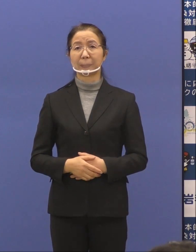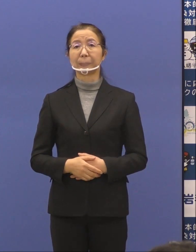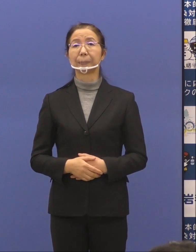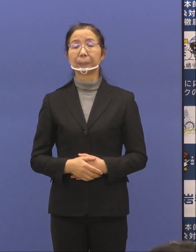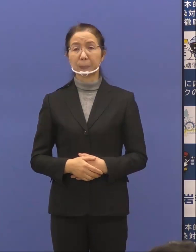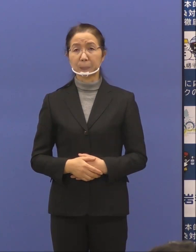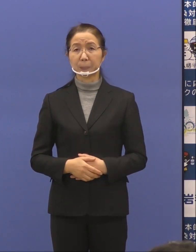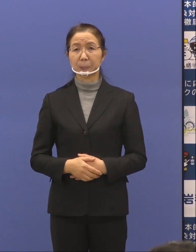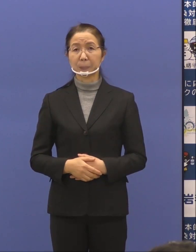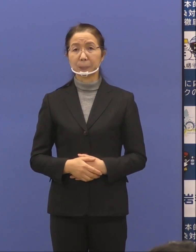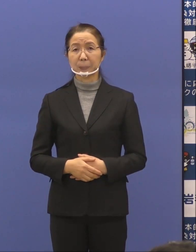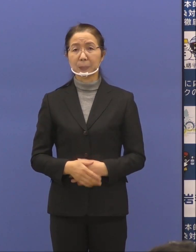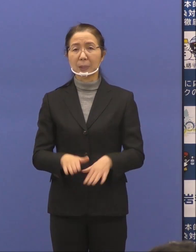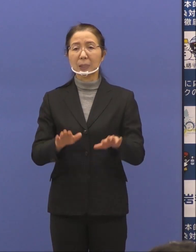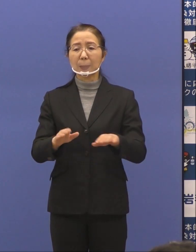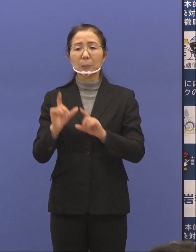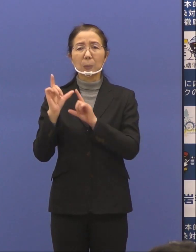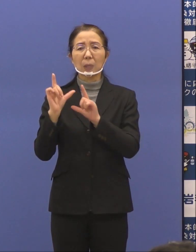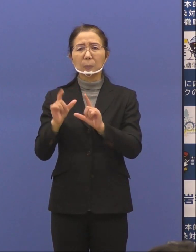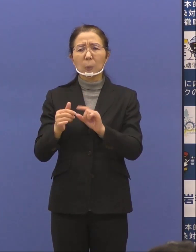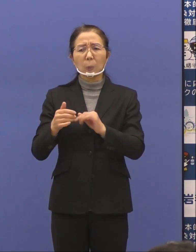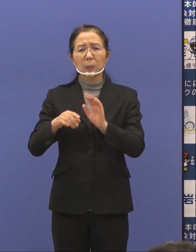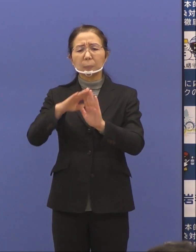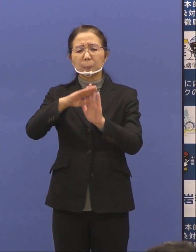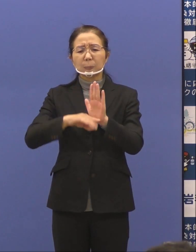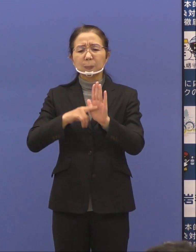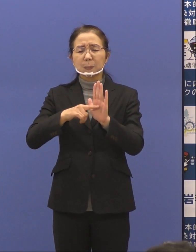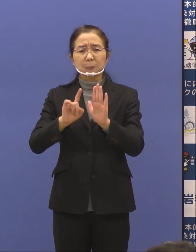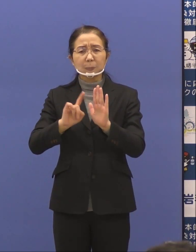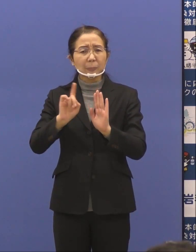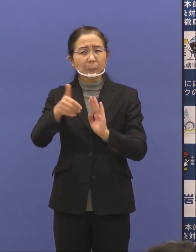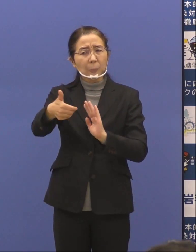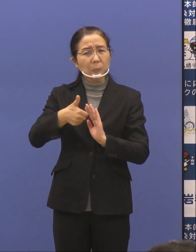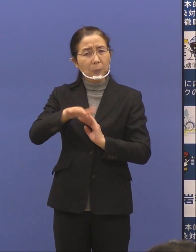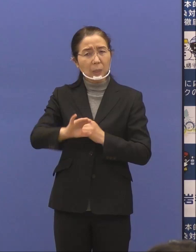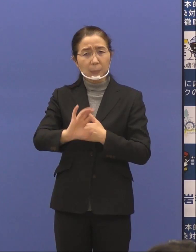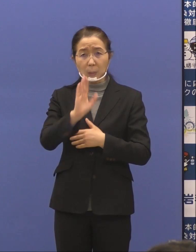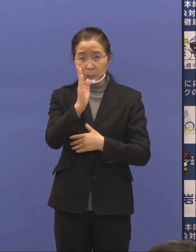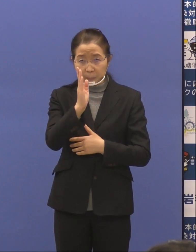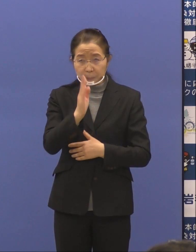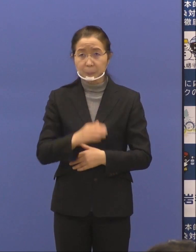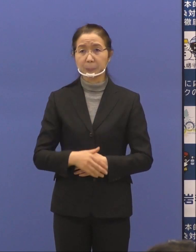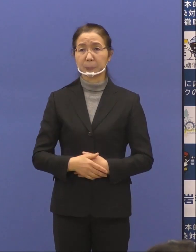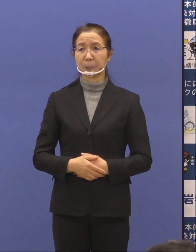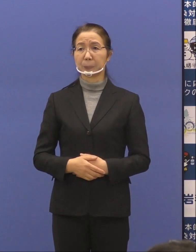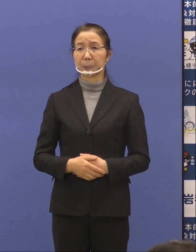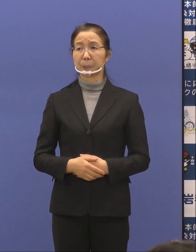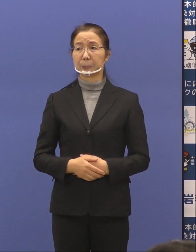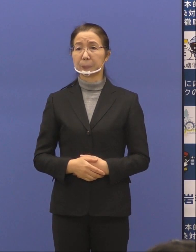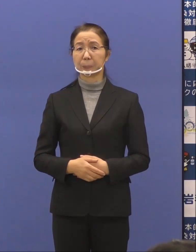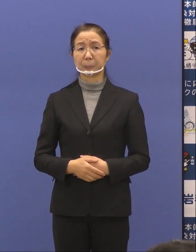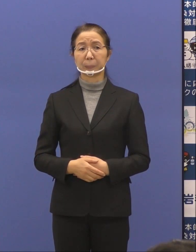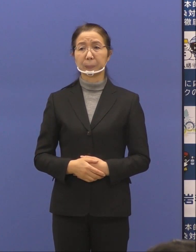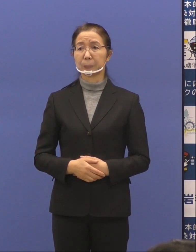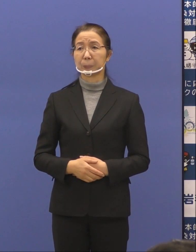では今の知事の発表事項について各社から質問があればお願いいたします。